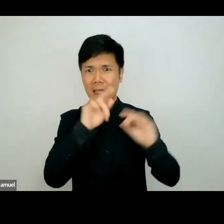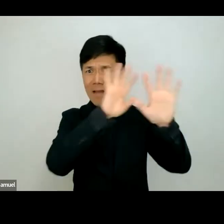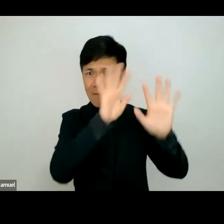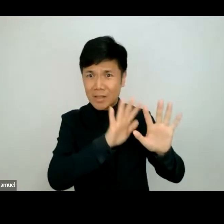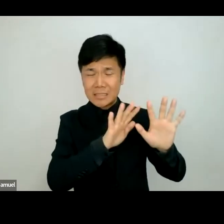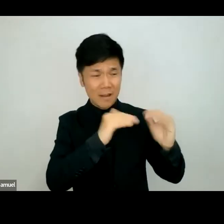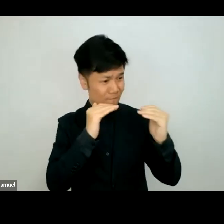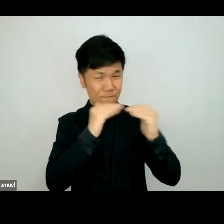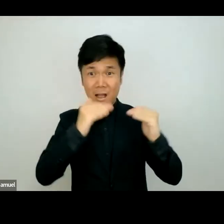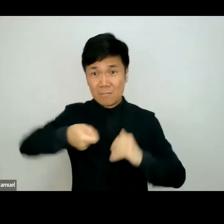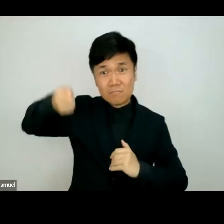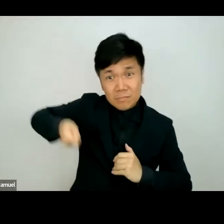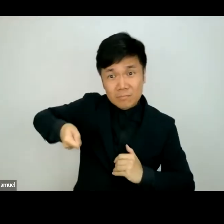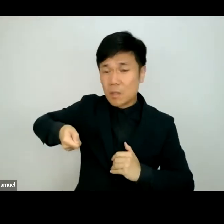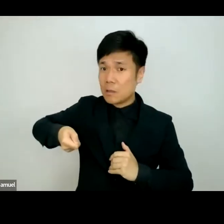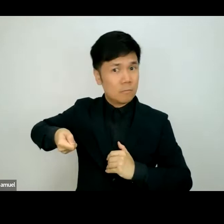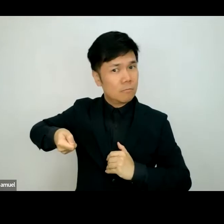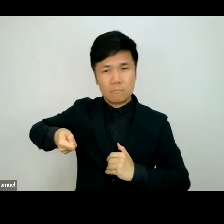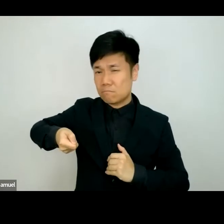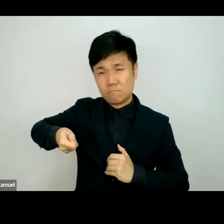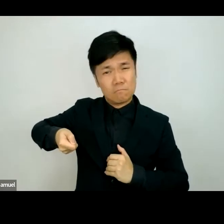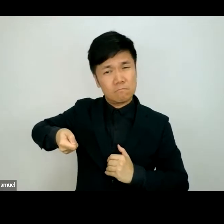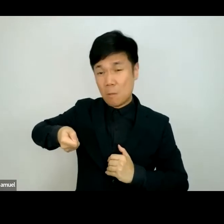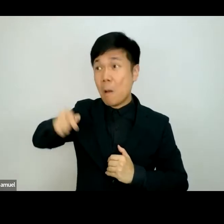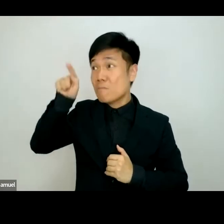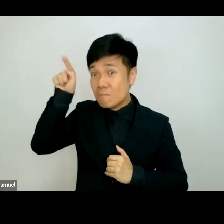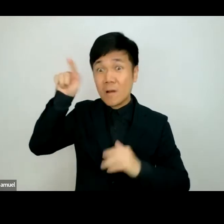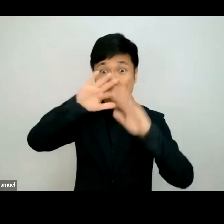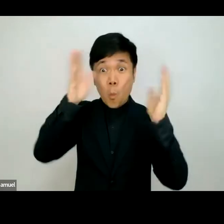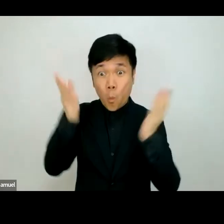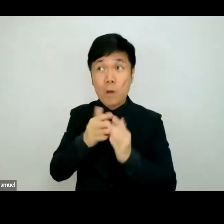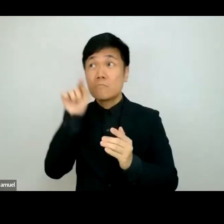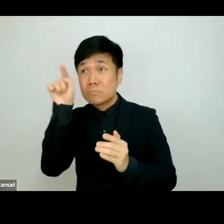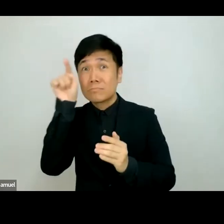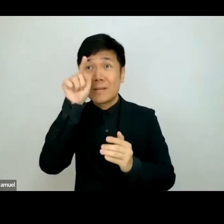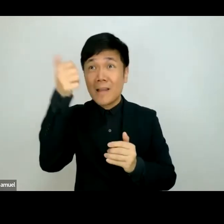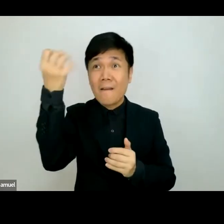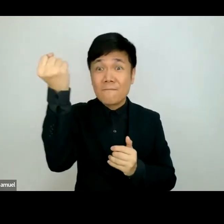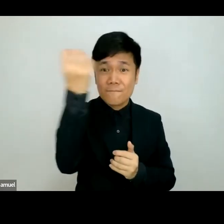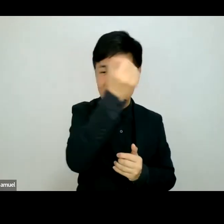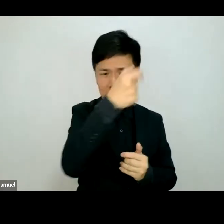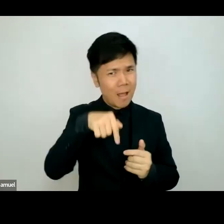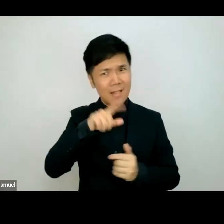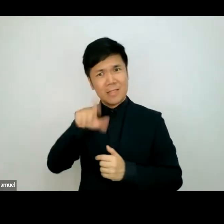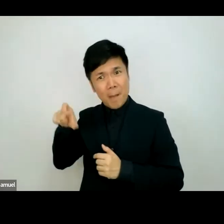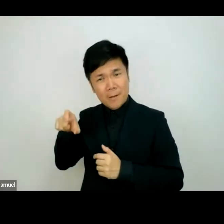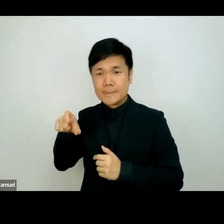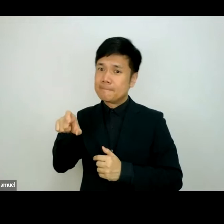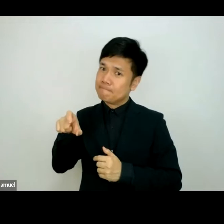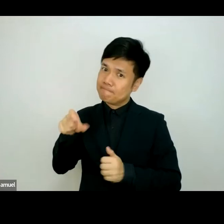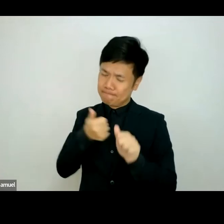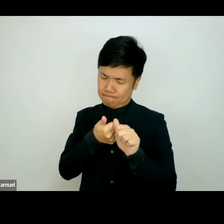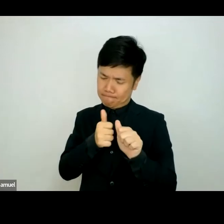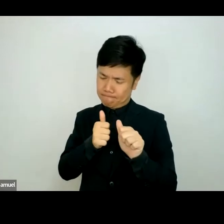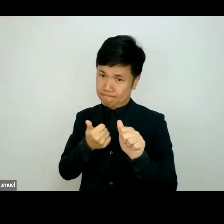international. Il n'y a pas de justice dans les justices mondiales, dans les discussions mondiales sur les justices